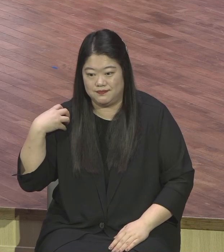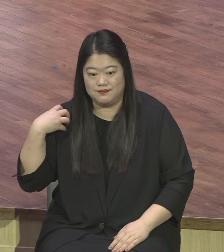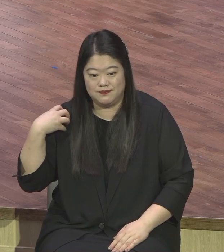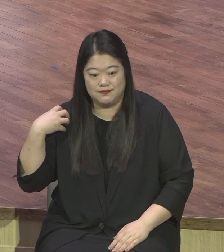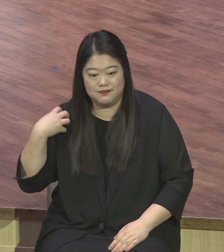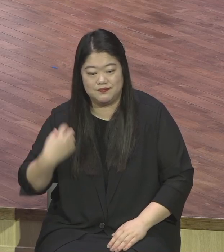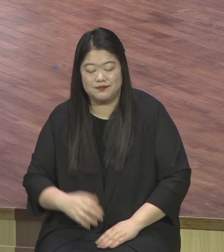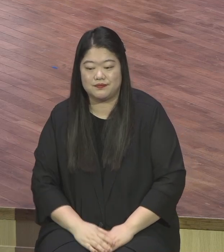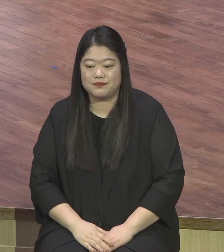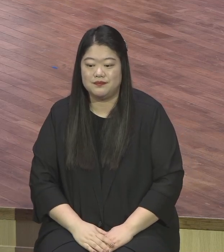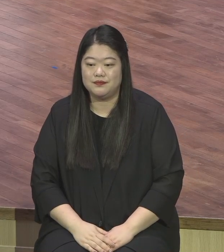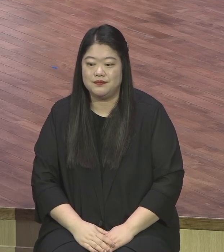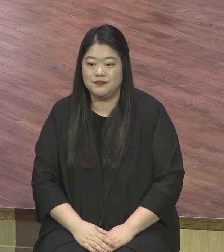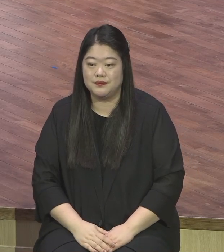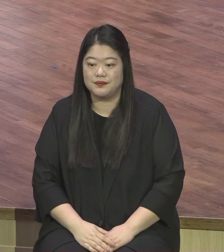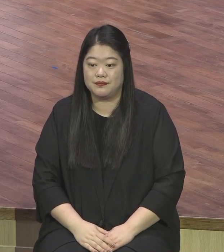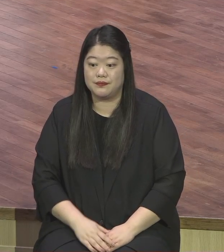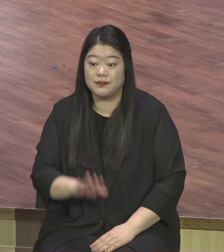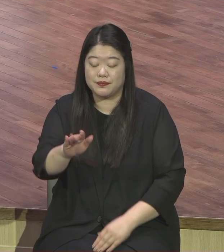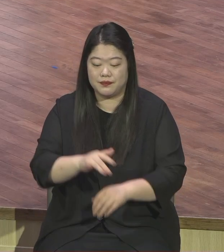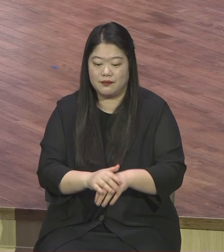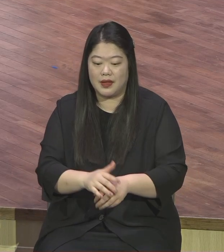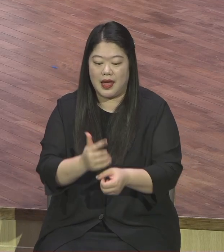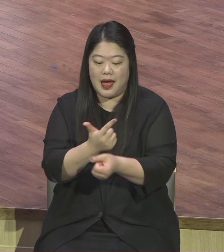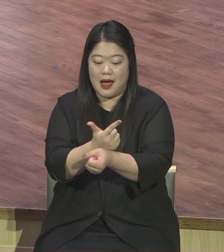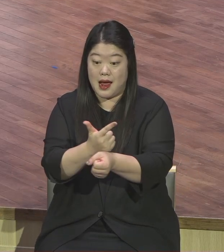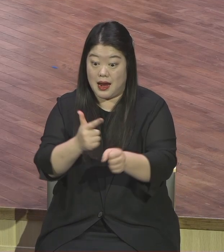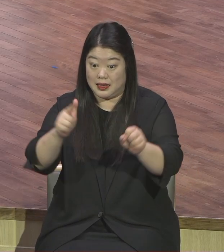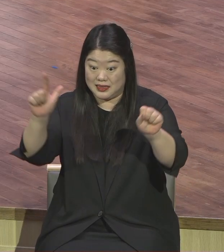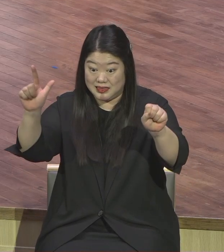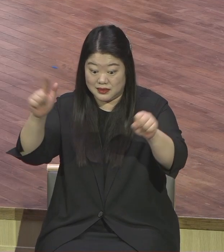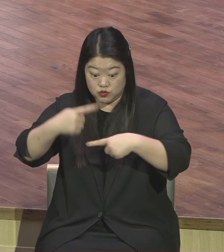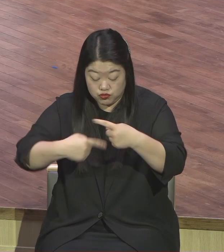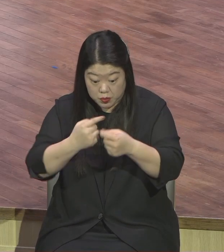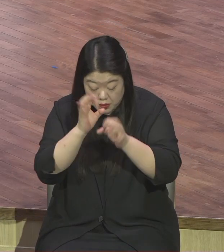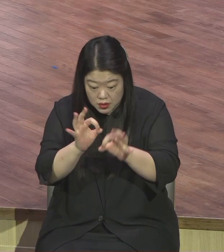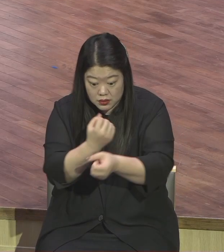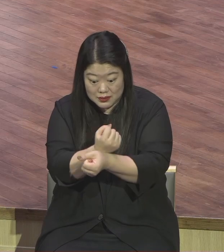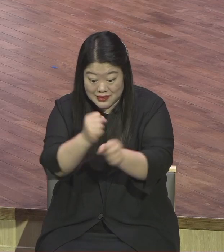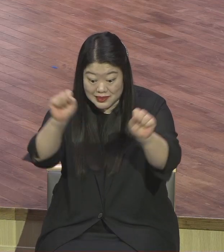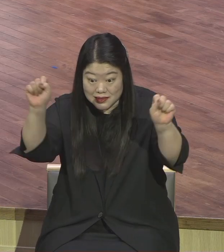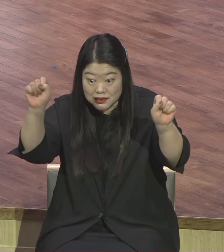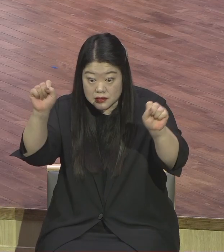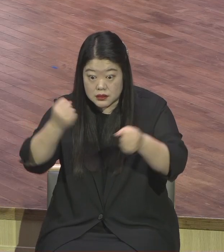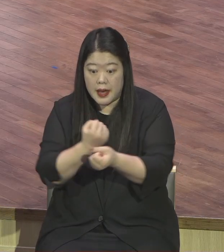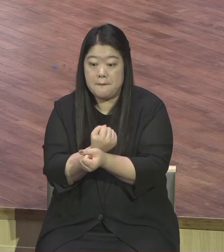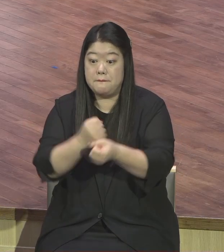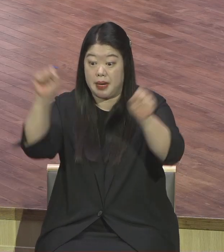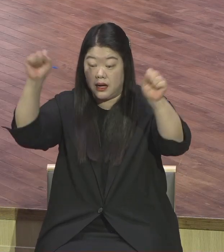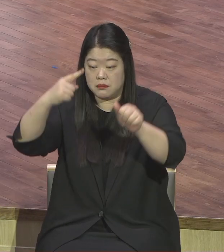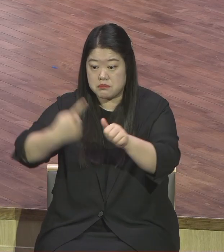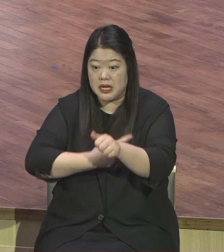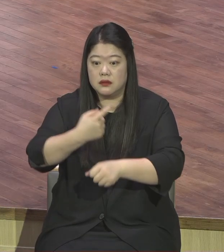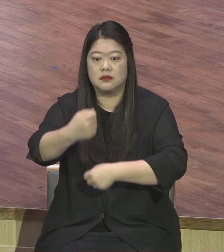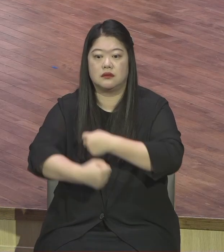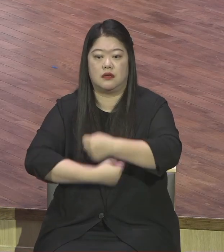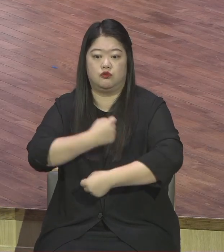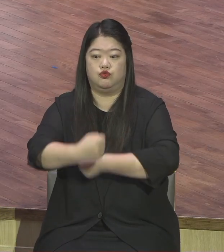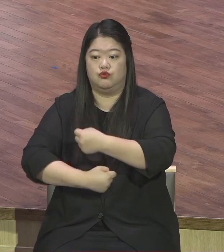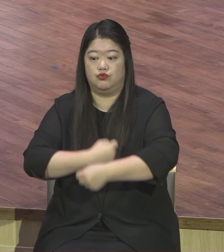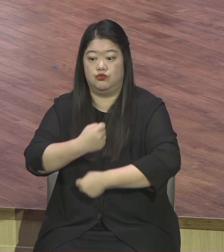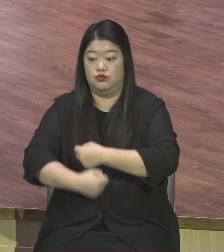갈라디아서는 자유의 대헌장이라 그렇게 말합니다. 자유의 대헌장 이런 별칭이 붙을